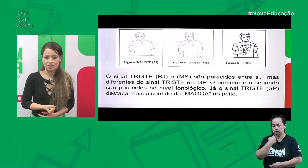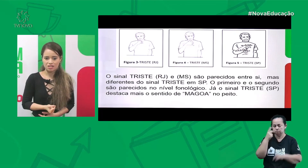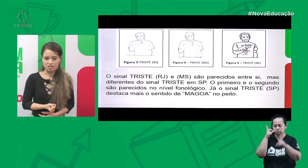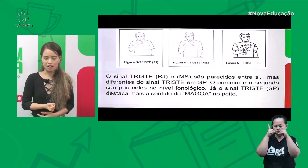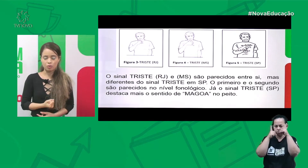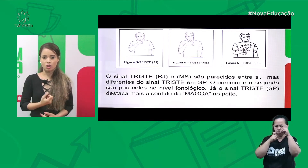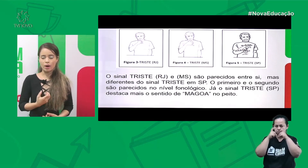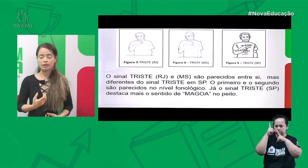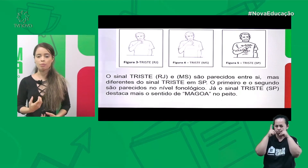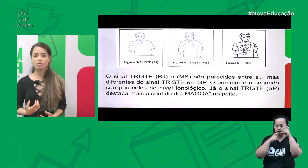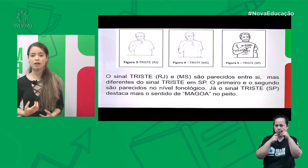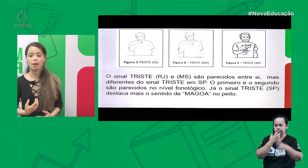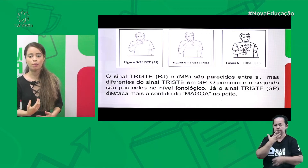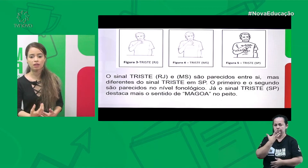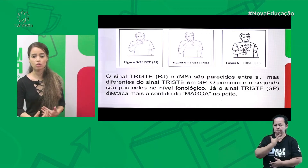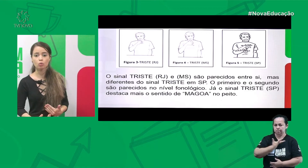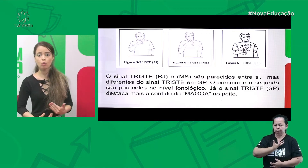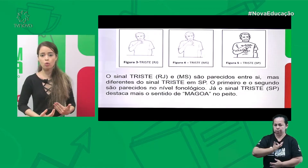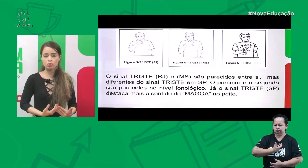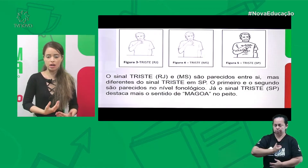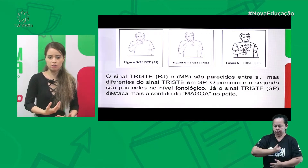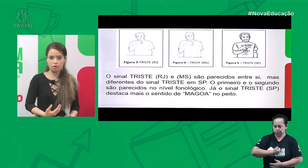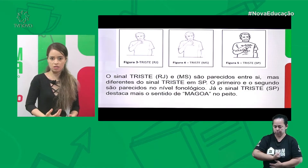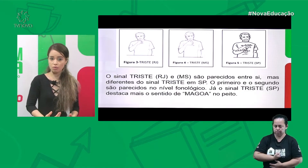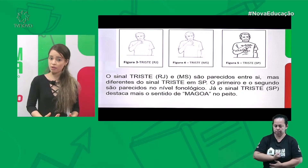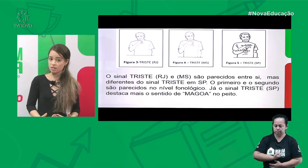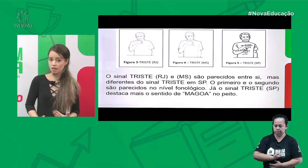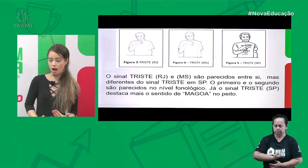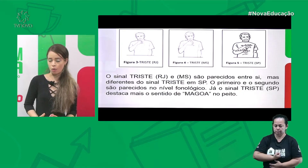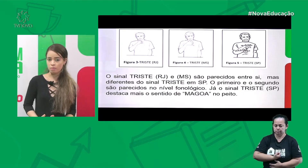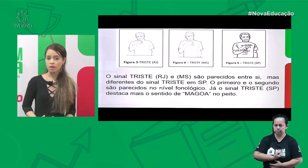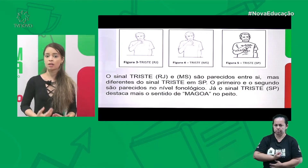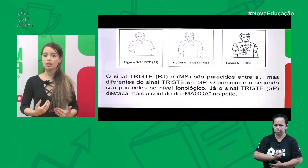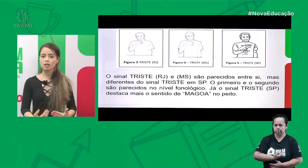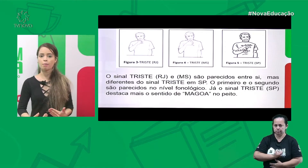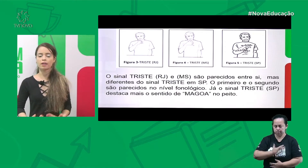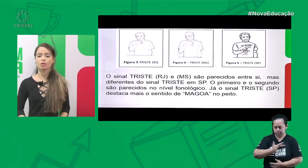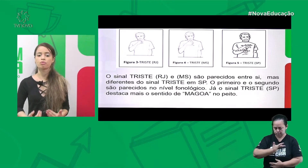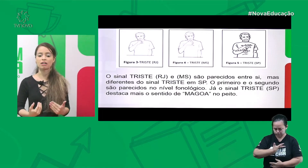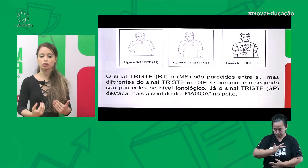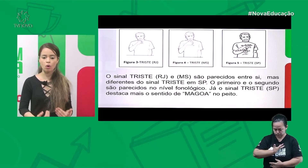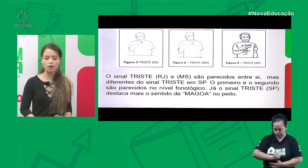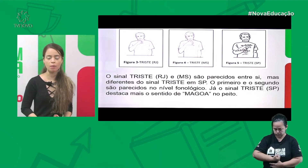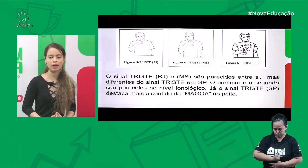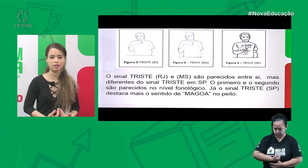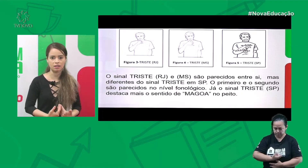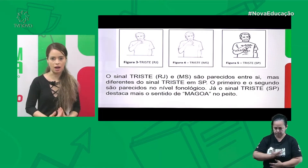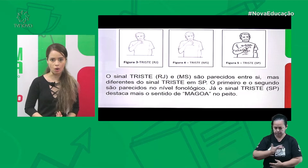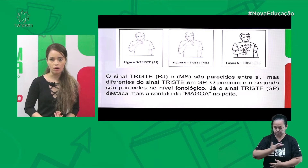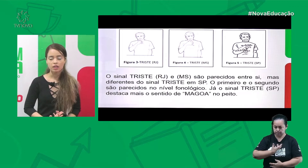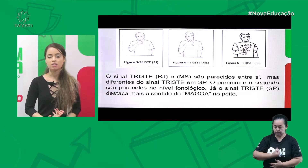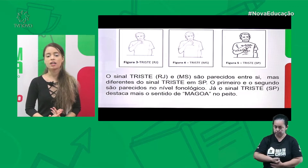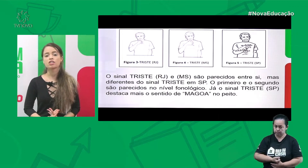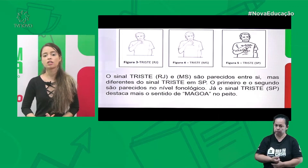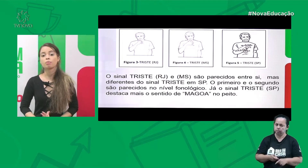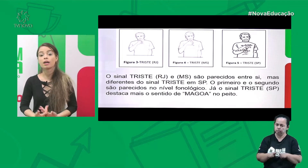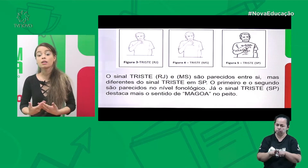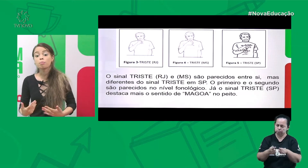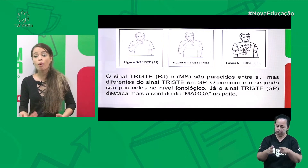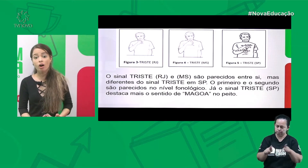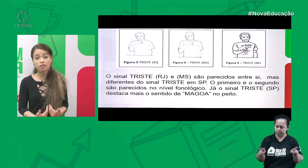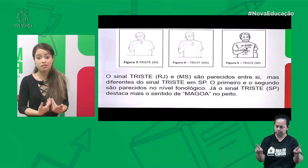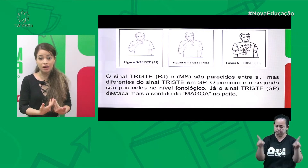triste, certo? Então aí também vai depender do uso da expressão facial, que também é um fator gramatical de